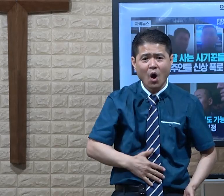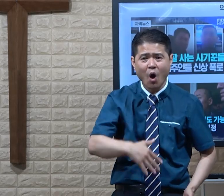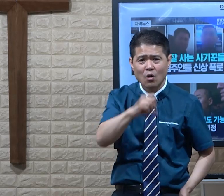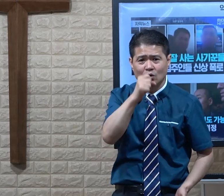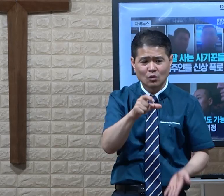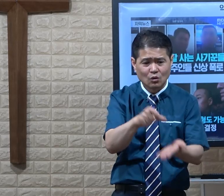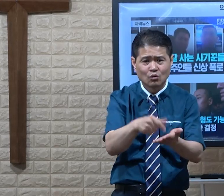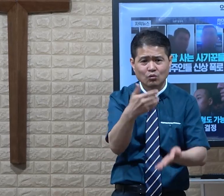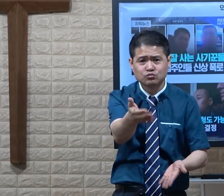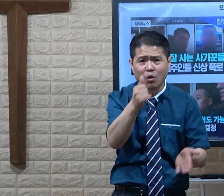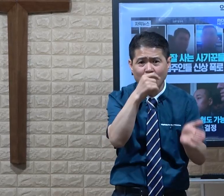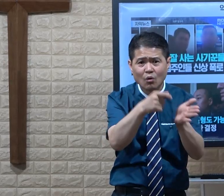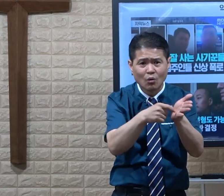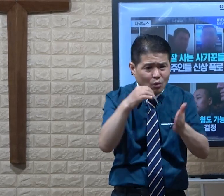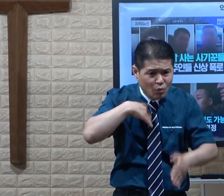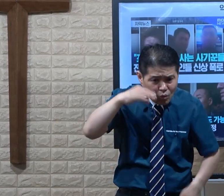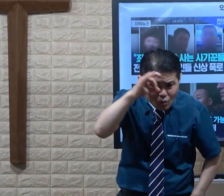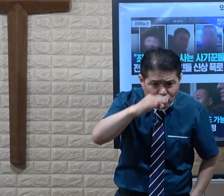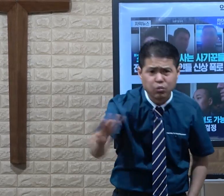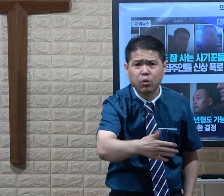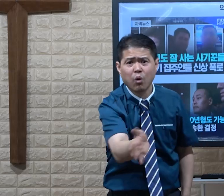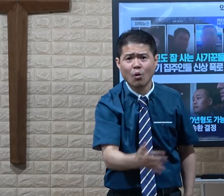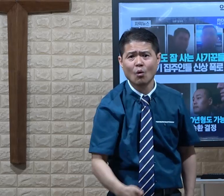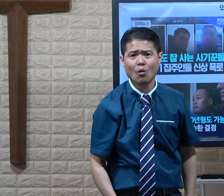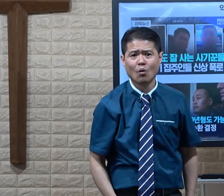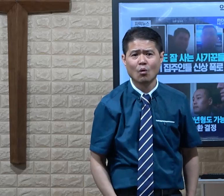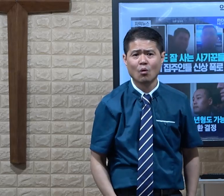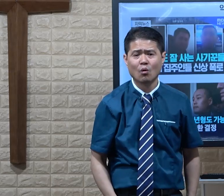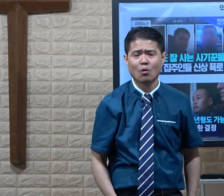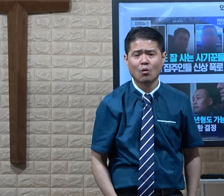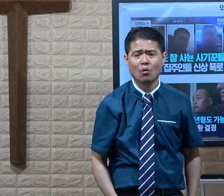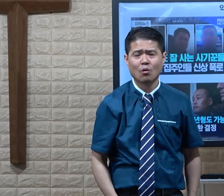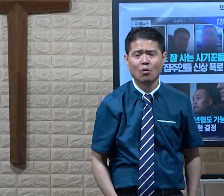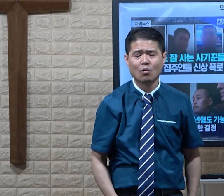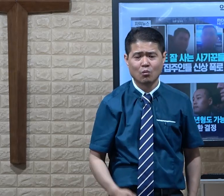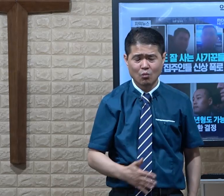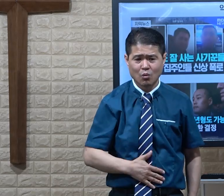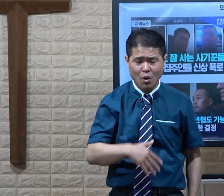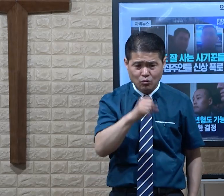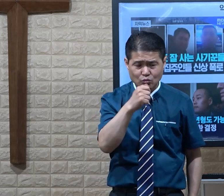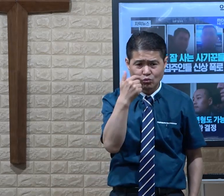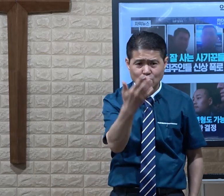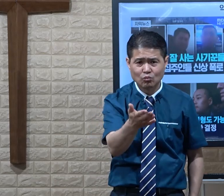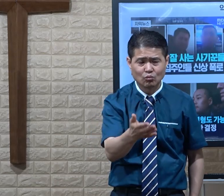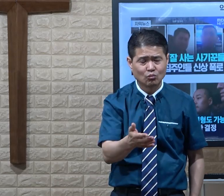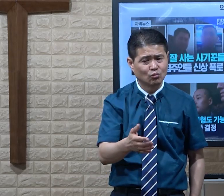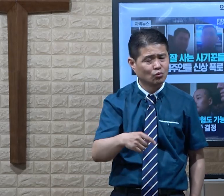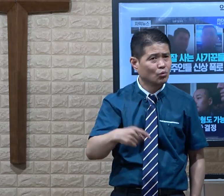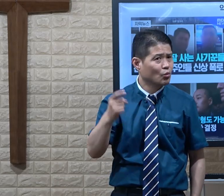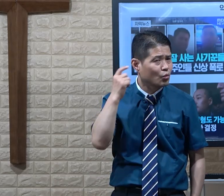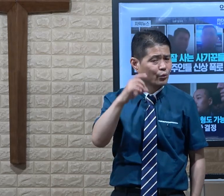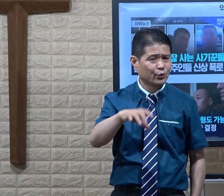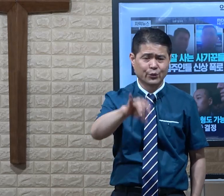성경책에는 죄인에게 자비가 있다고 합니까? 그렇게 적시된 것은